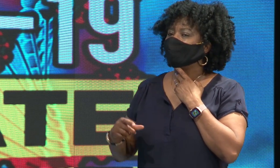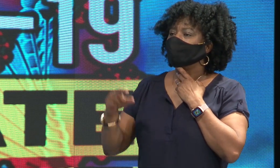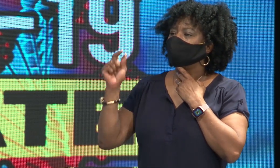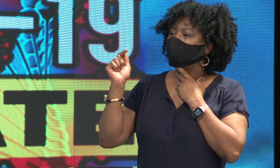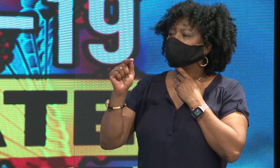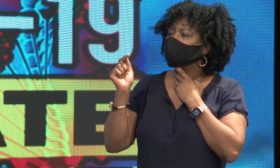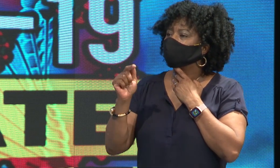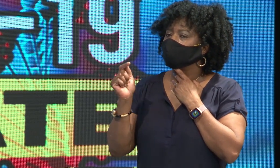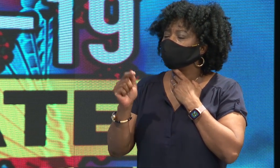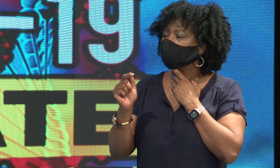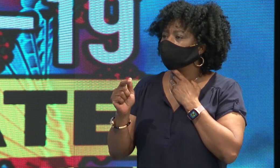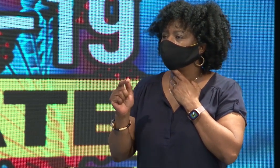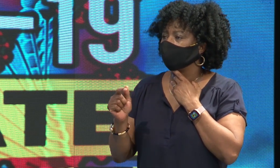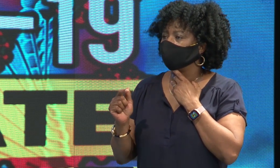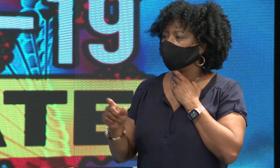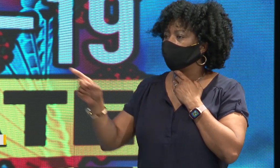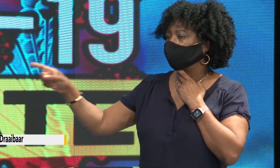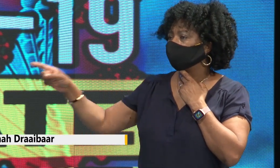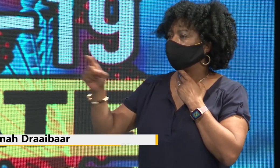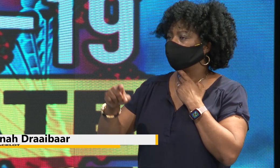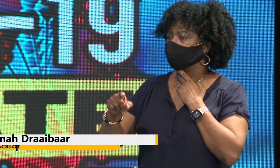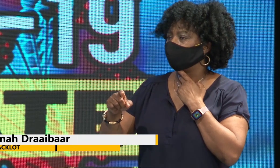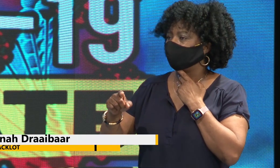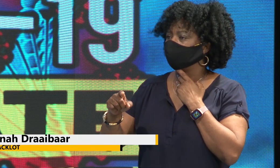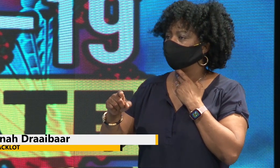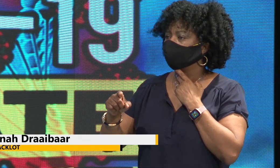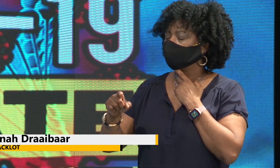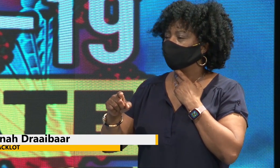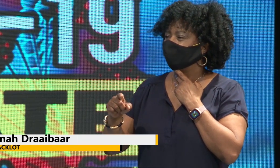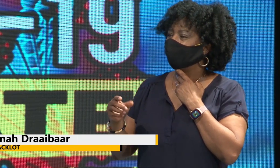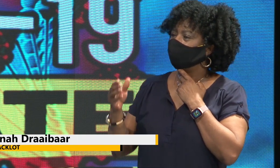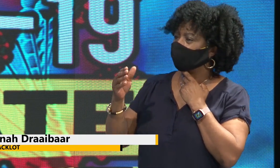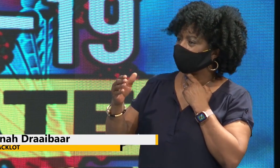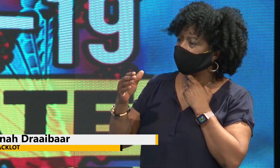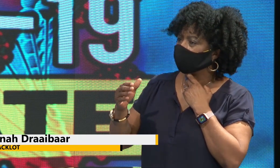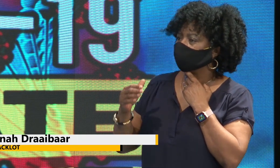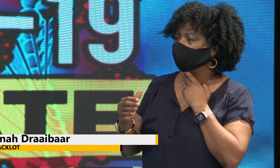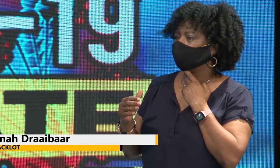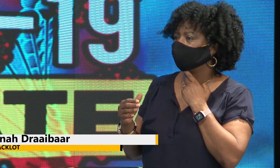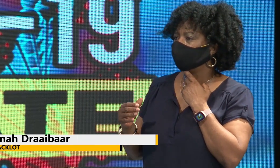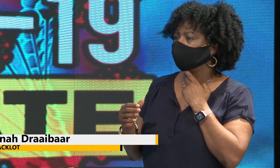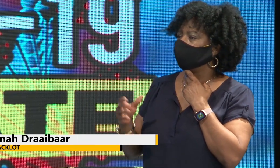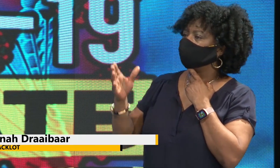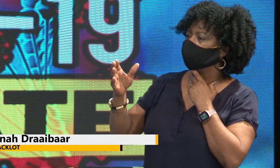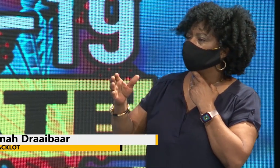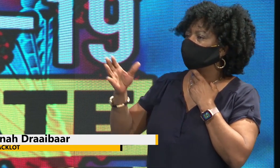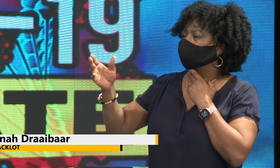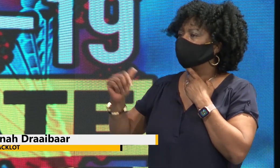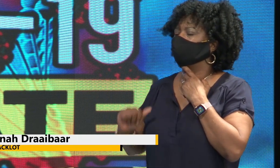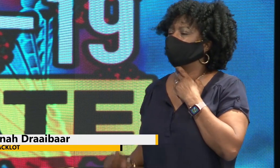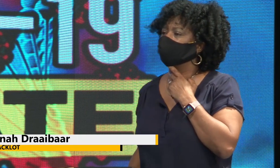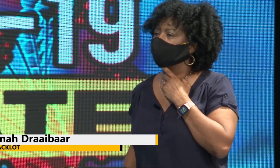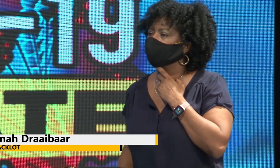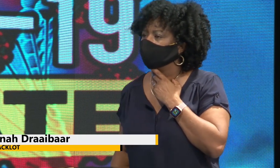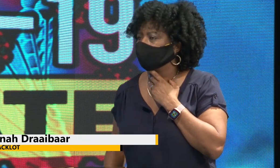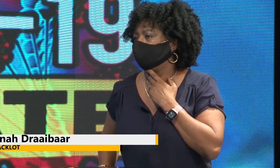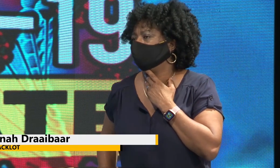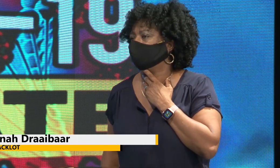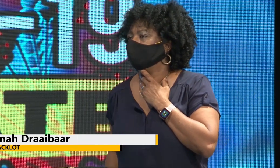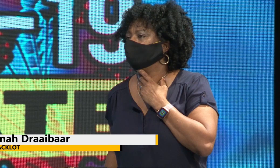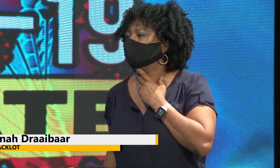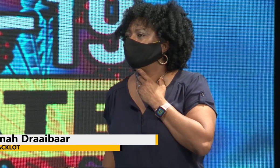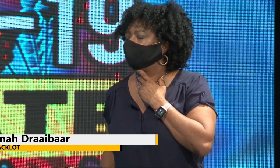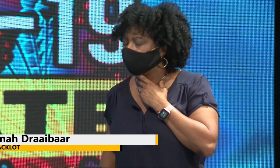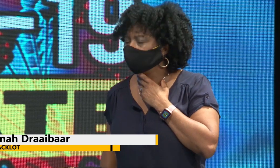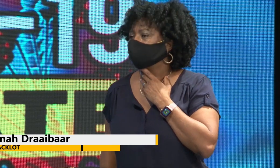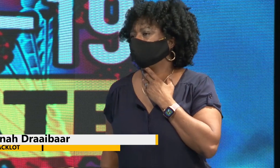Dat mensen het risico nemen om uit hun huis te gaan, omdat ik het nodig vond om op de hoek Tori te praten met een mattie.